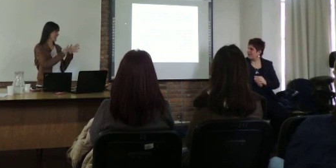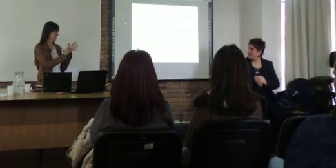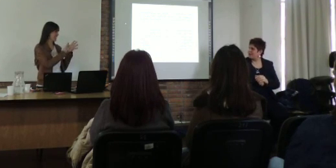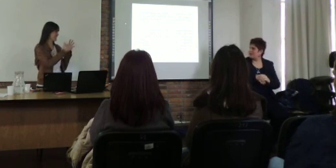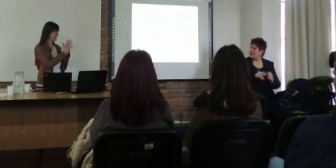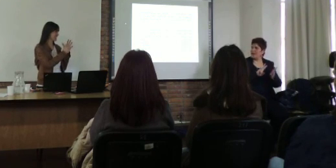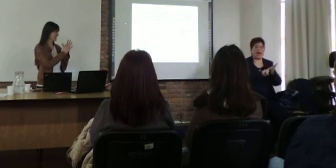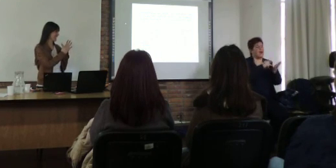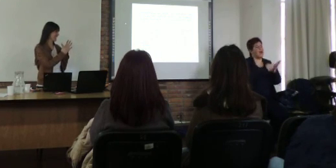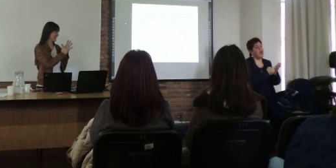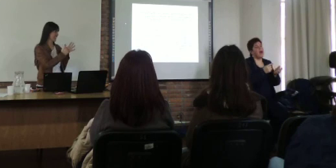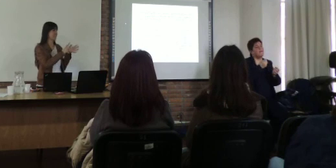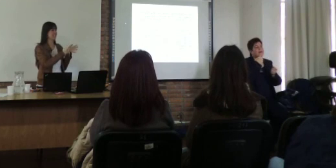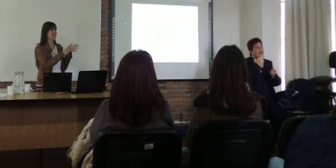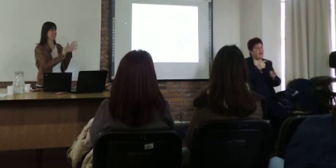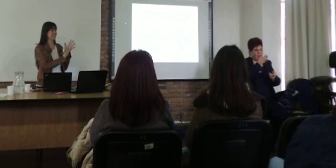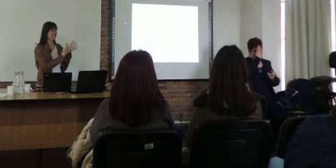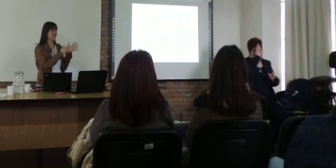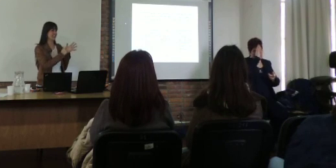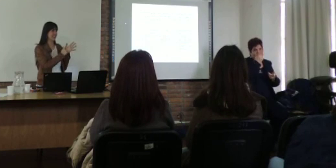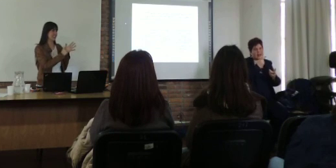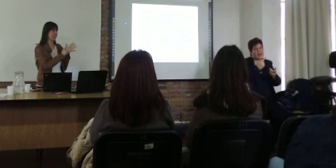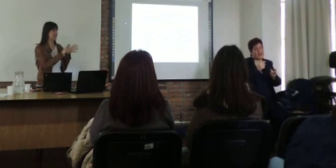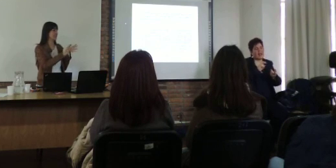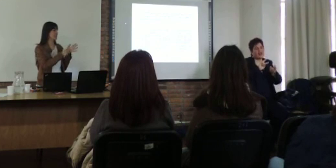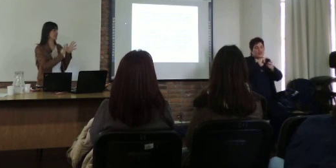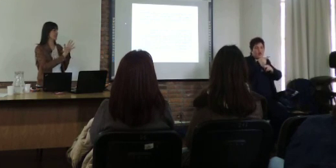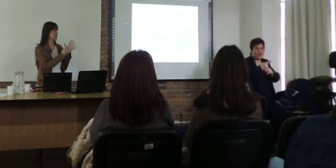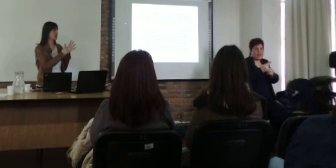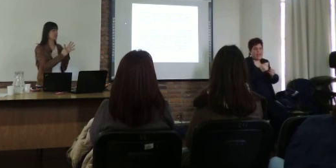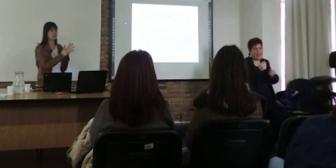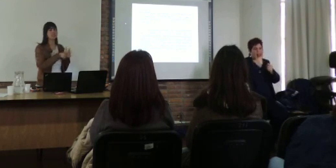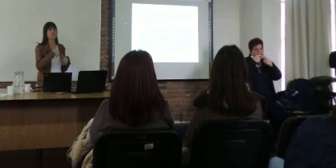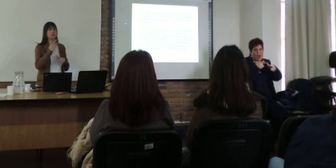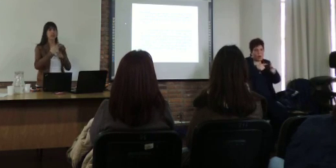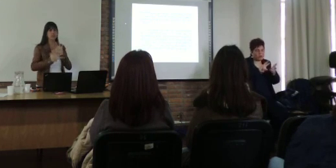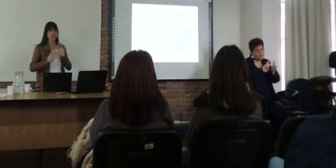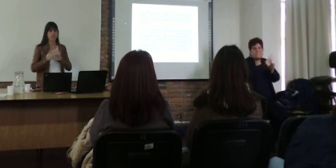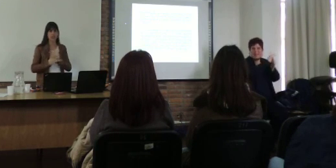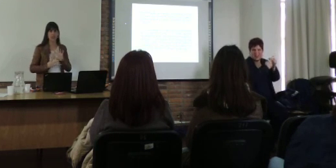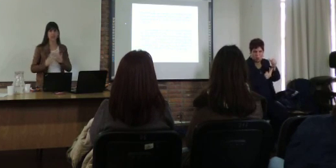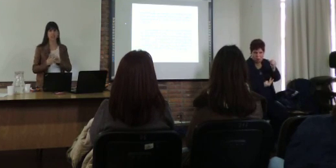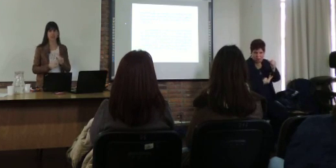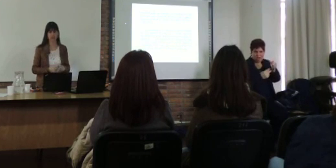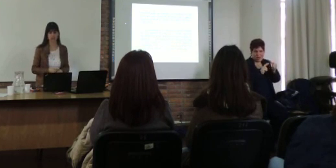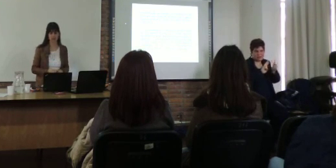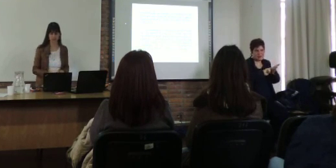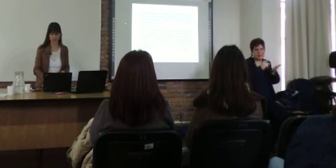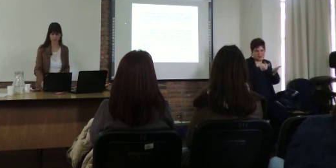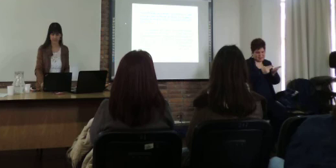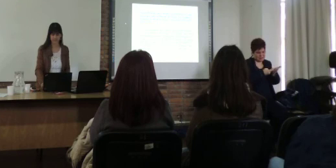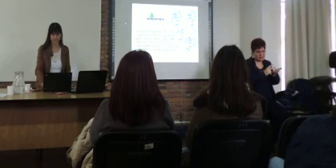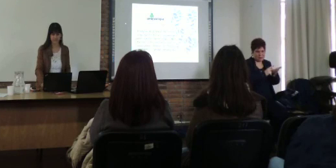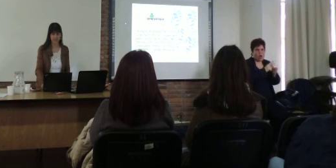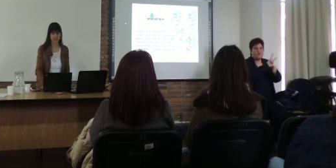sinal, assim. Entendeu? E daí eles já traduzem, é um sinal em